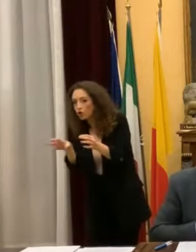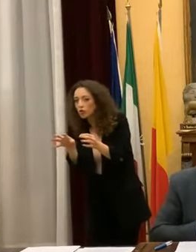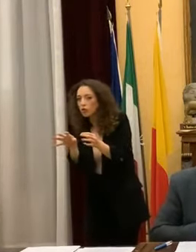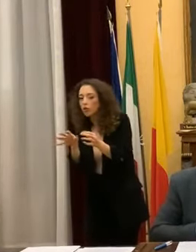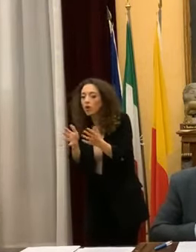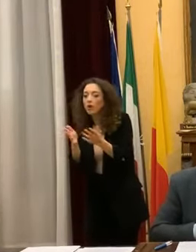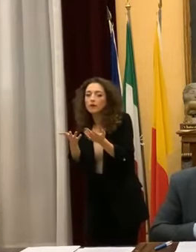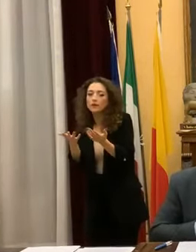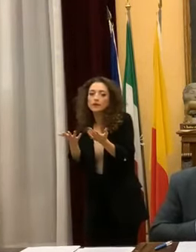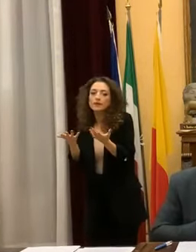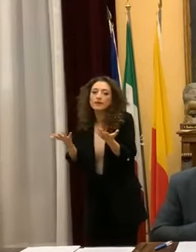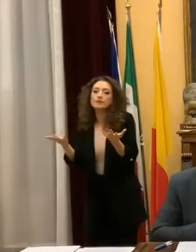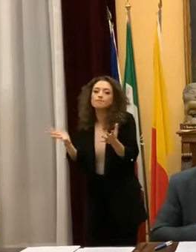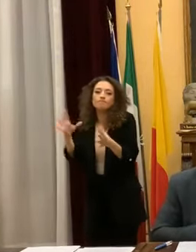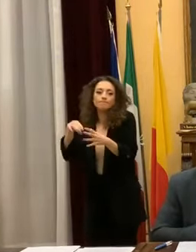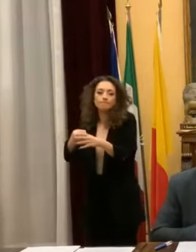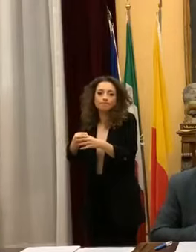credo che